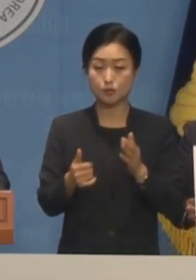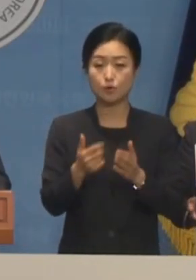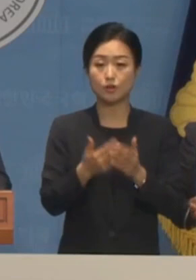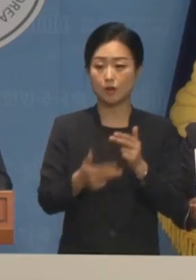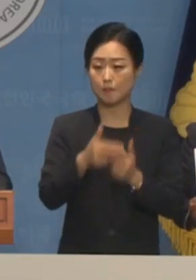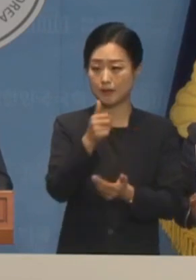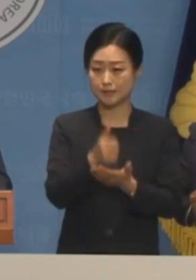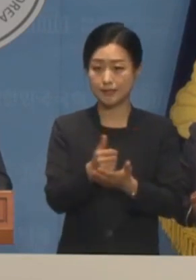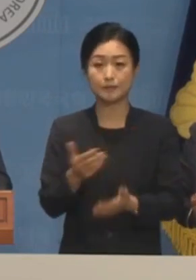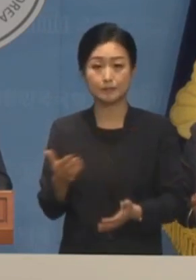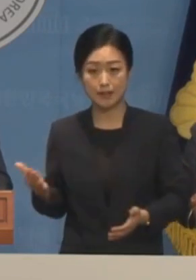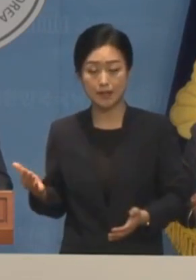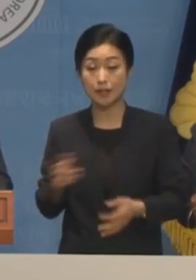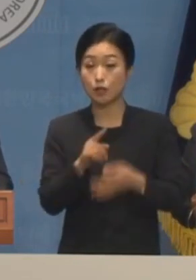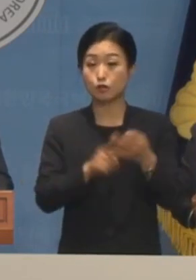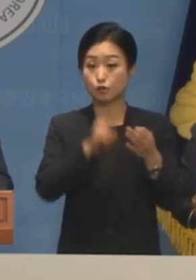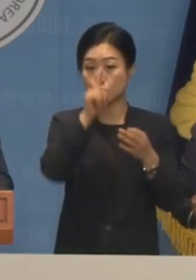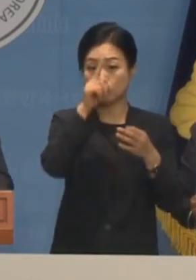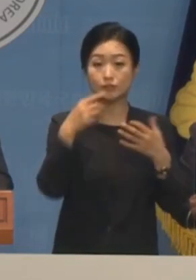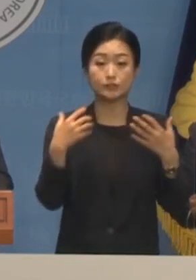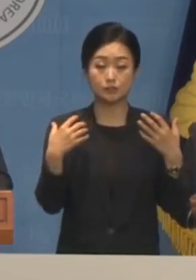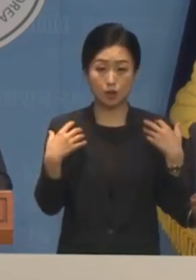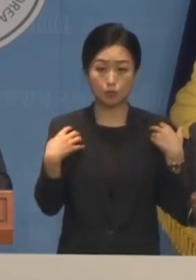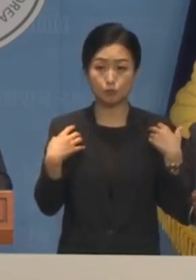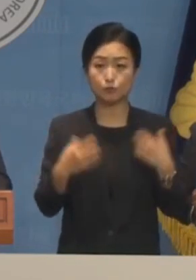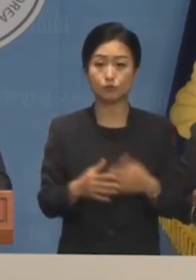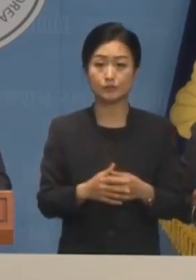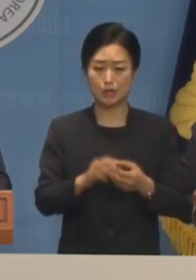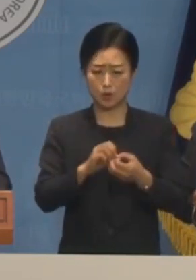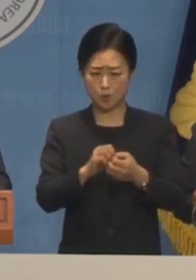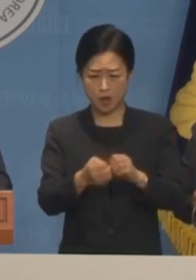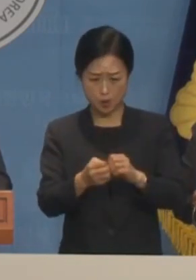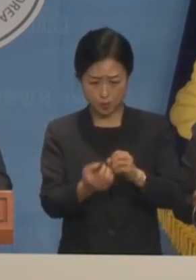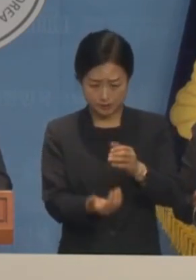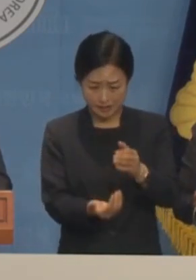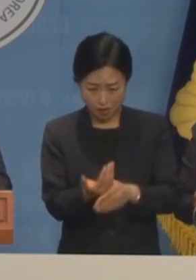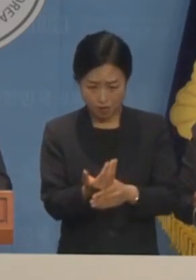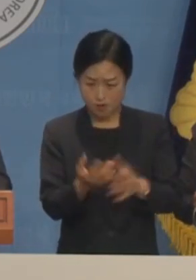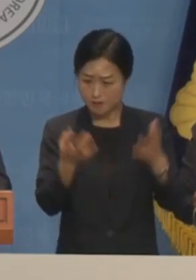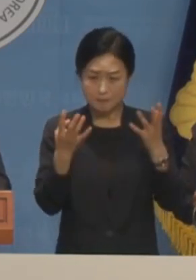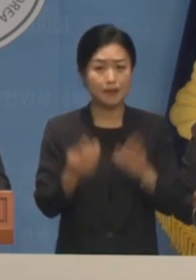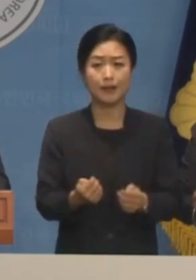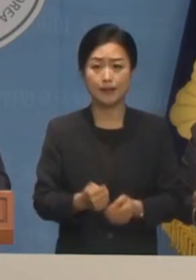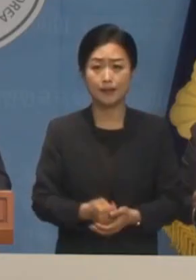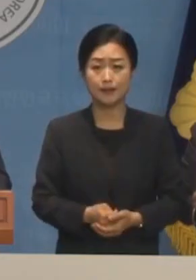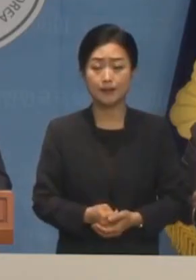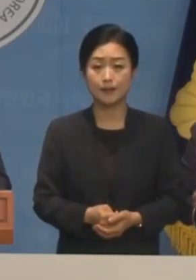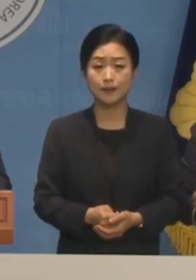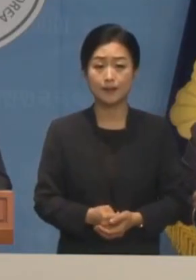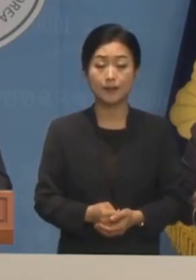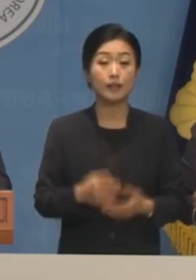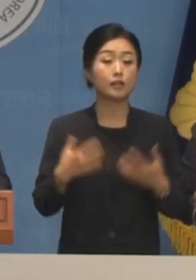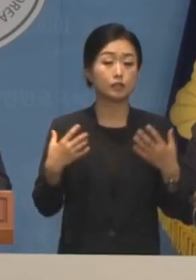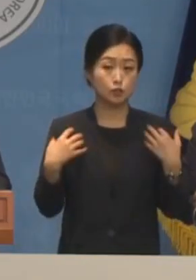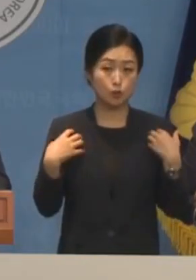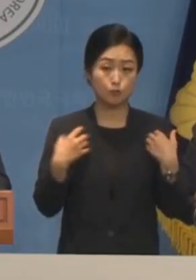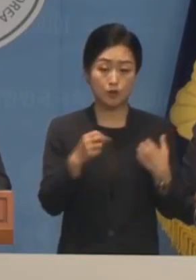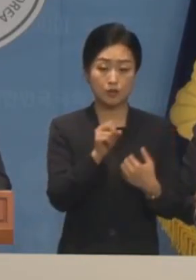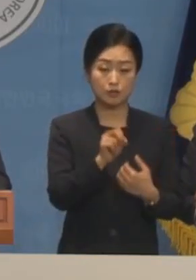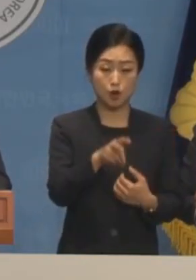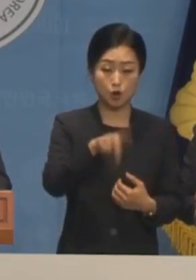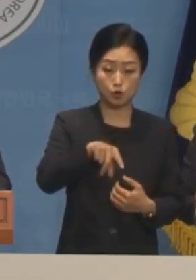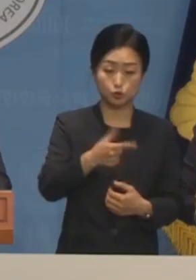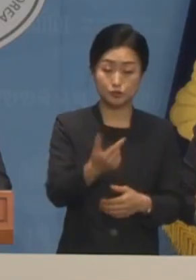윤성열 정부의 여순 사건 외곡 시도는 이뿐만 아닙니다 정부 여순사건